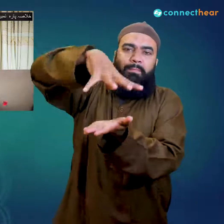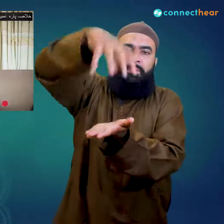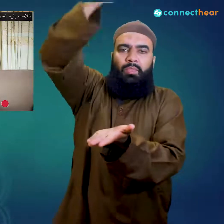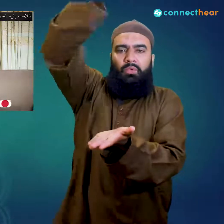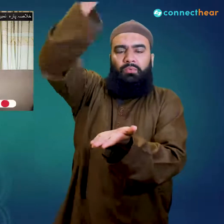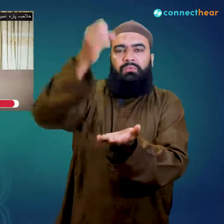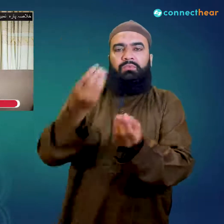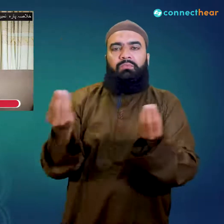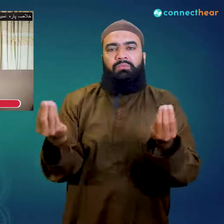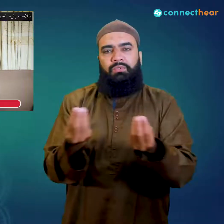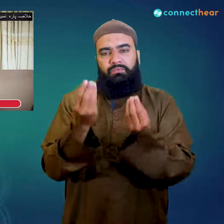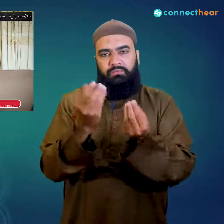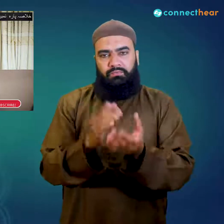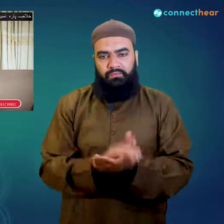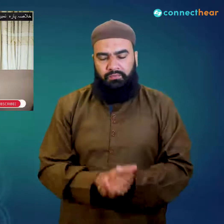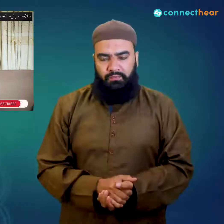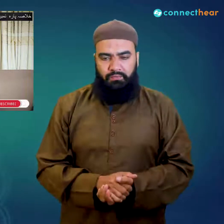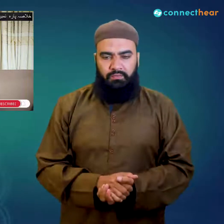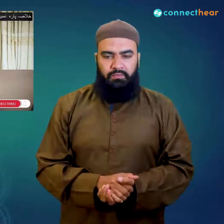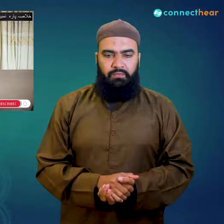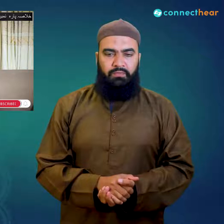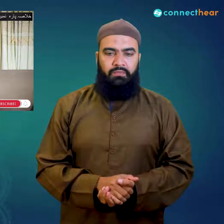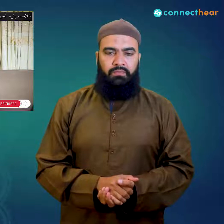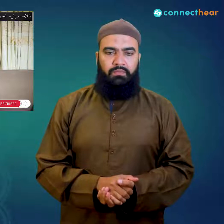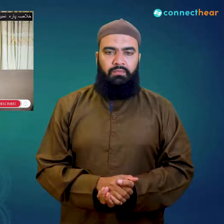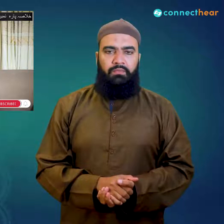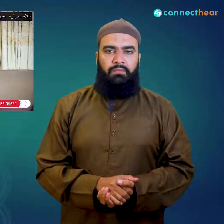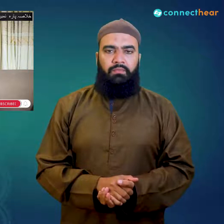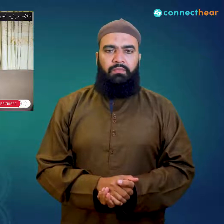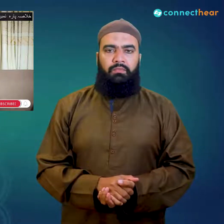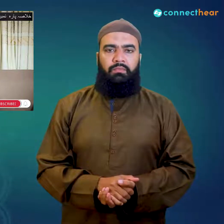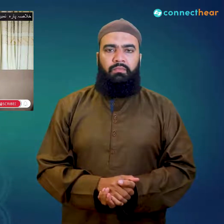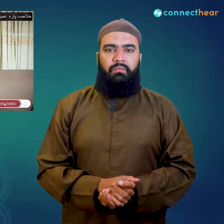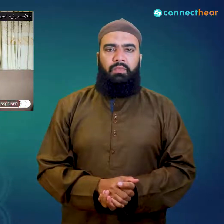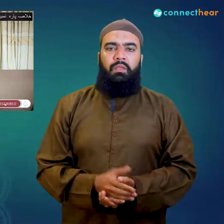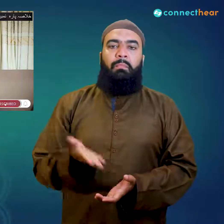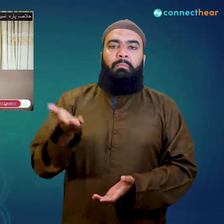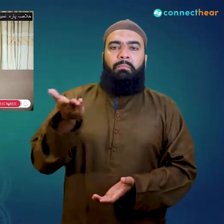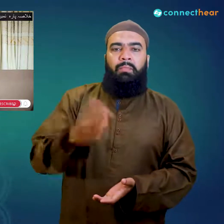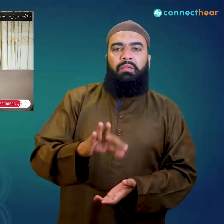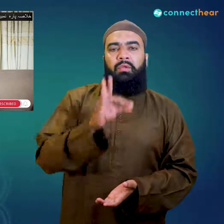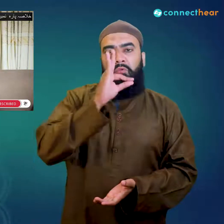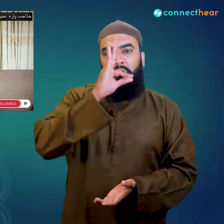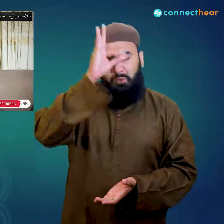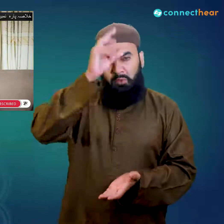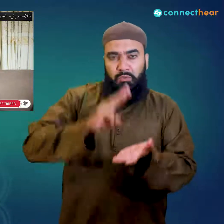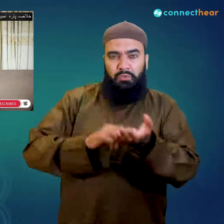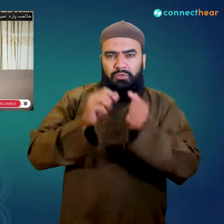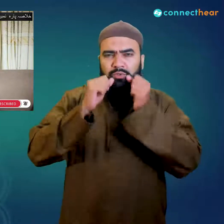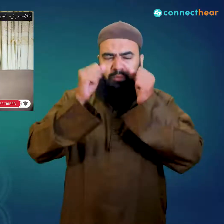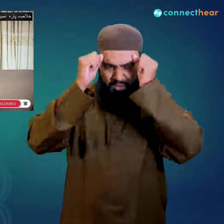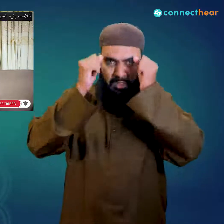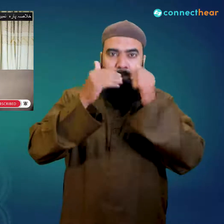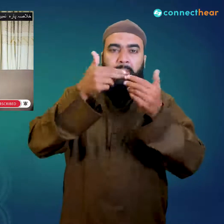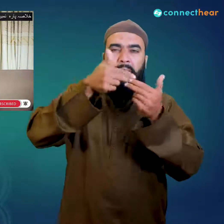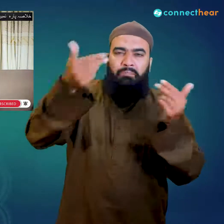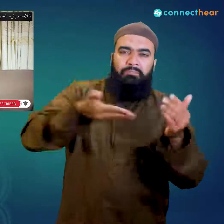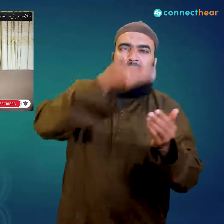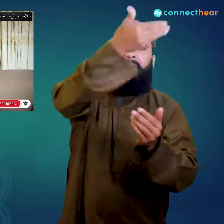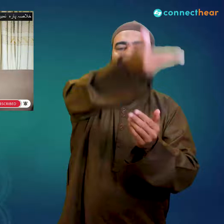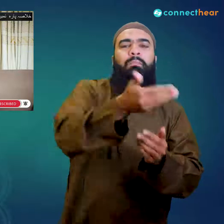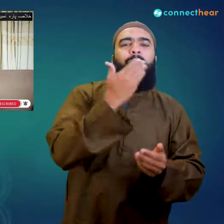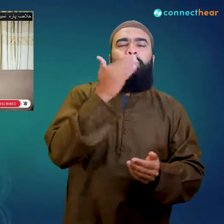میں، اپنے حضور میں، ہمارے حق میں اس کو قبول فرما لیجئے۔ پھر آپ صلی اللہ علیہ وسلم کی بعثت کے